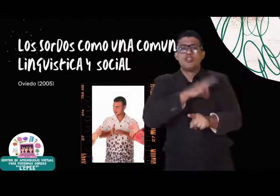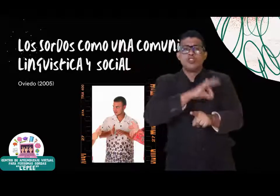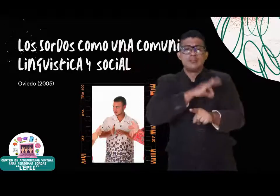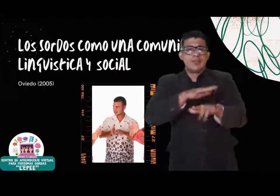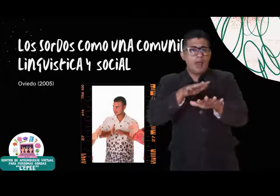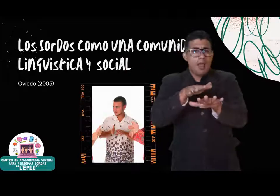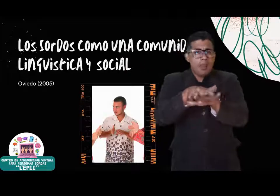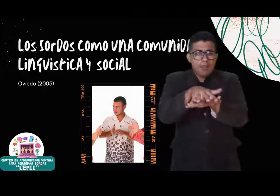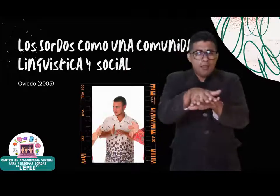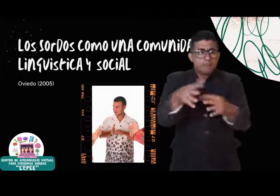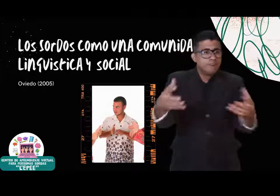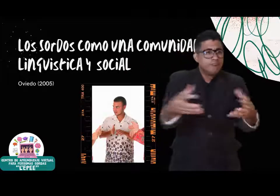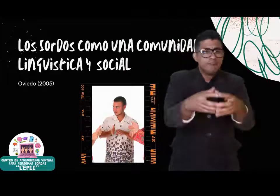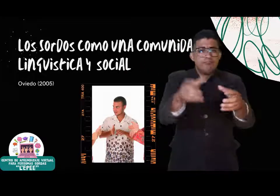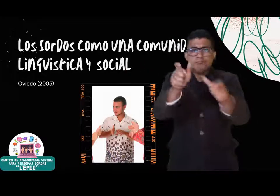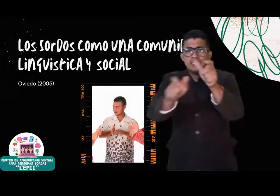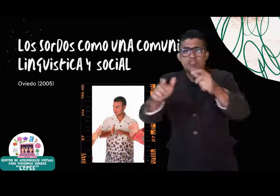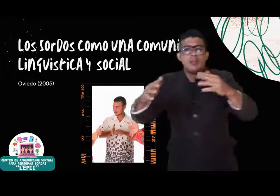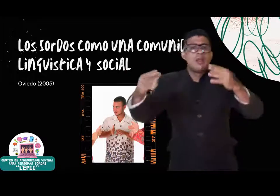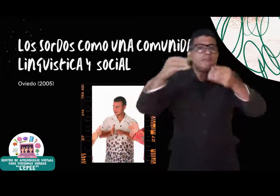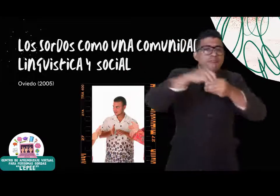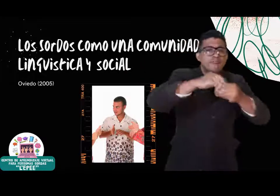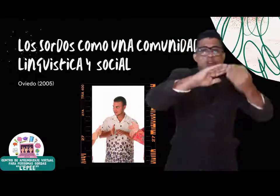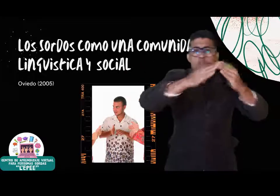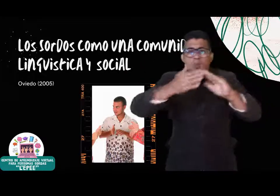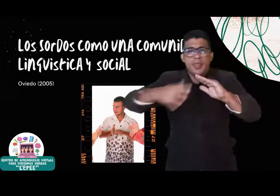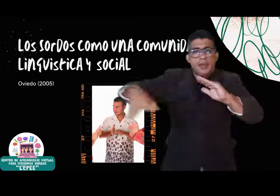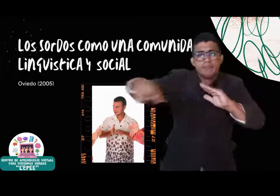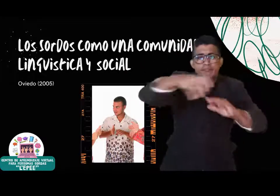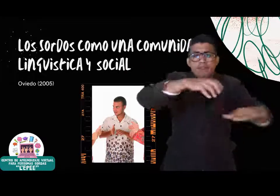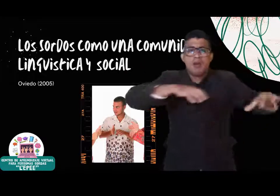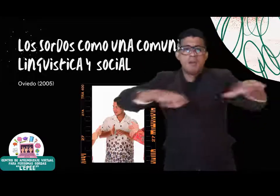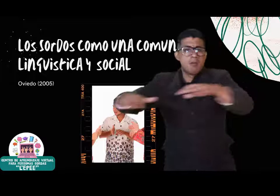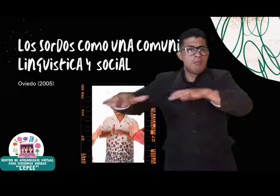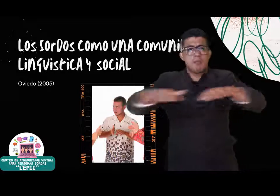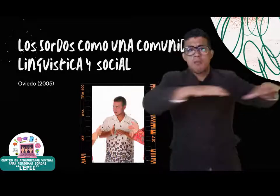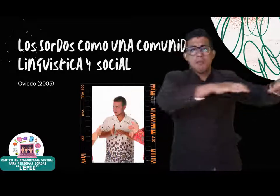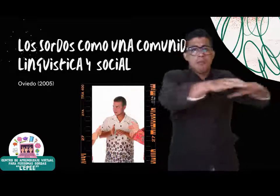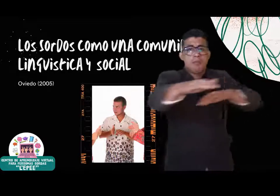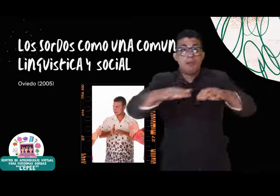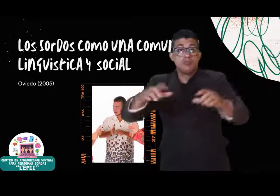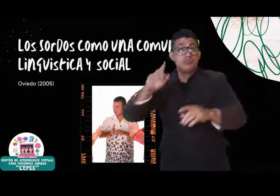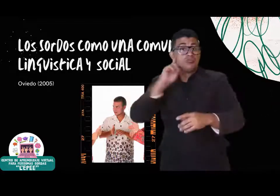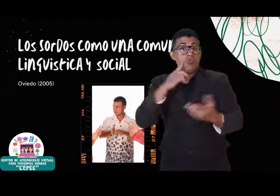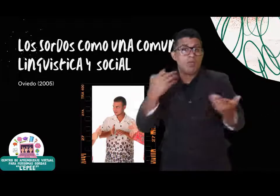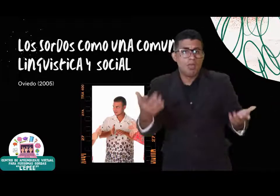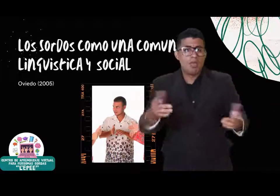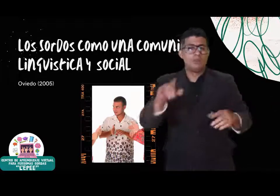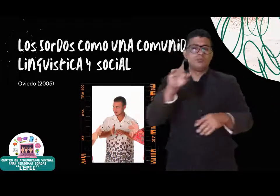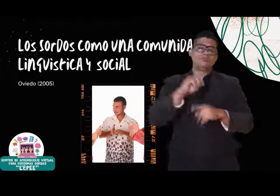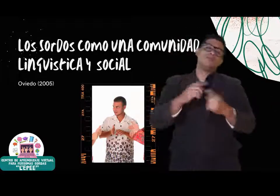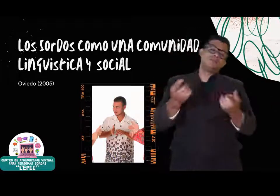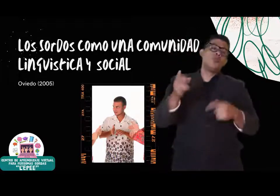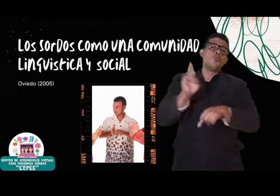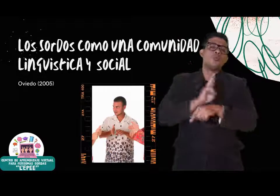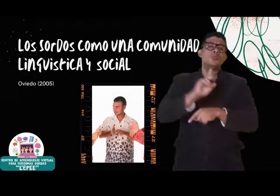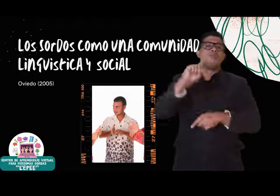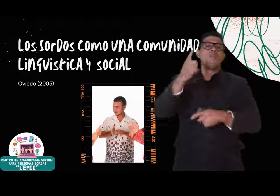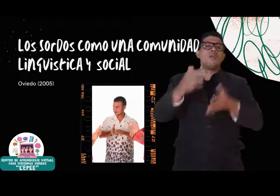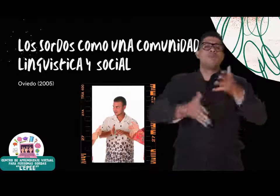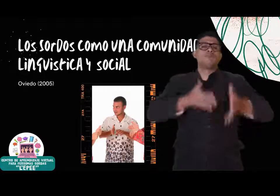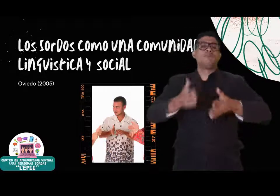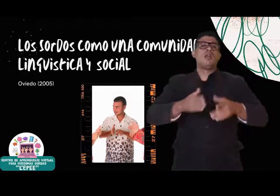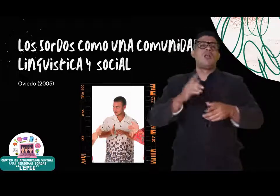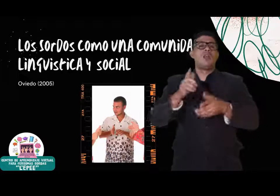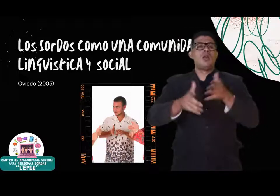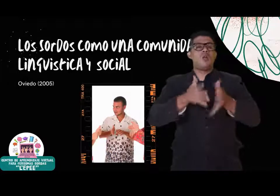¿sí? Y que todos están dentro de esa comunidad, las personas sordas, ellas tienen una particularidad